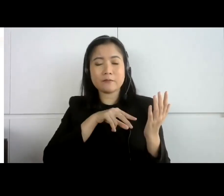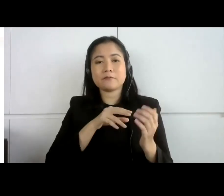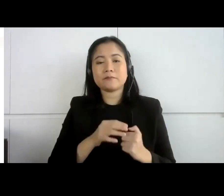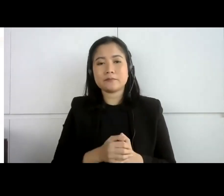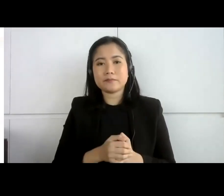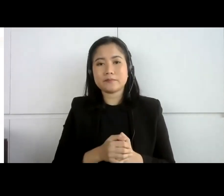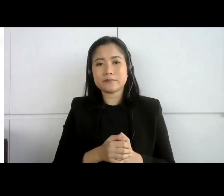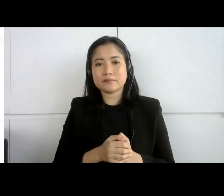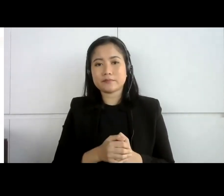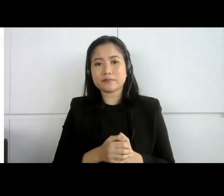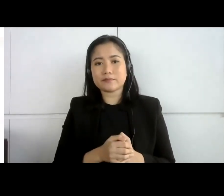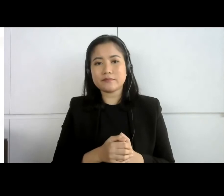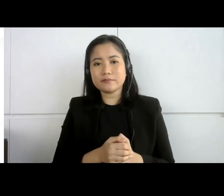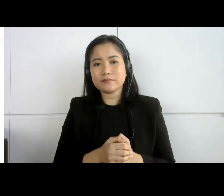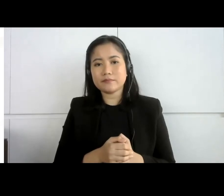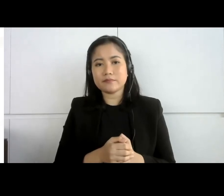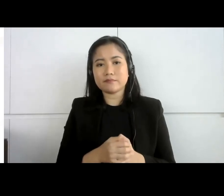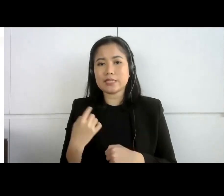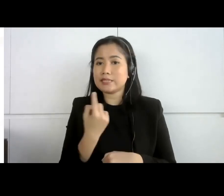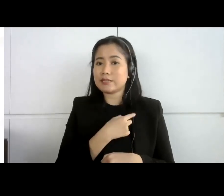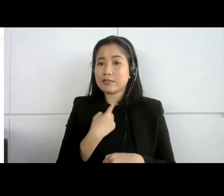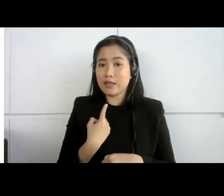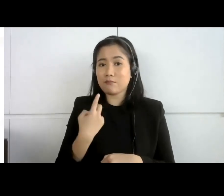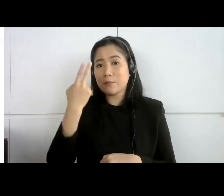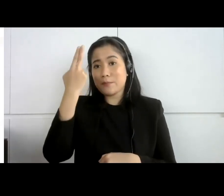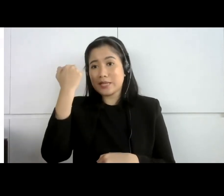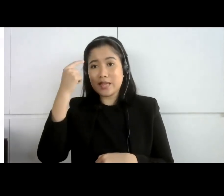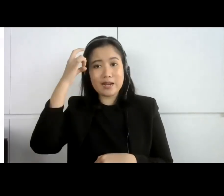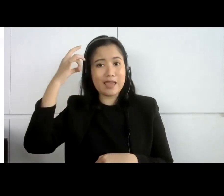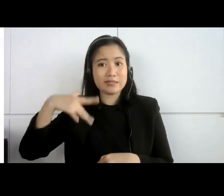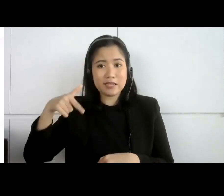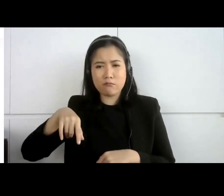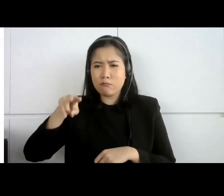berdasarkan pemantauan kami selaku pemerintah desa,